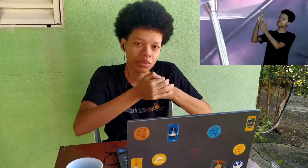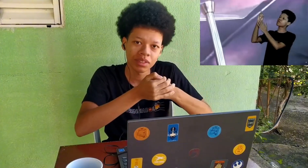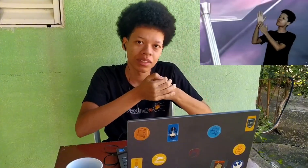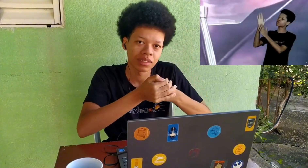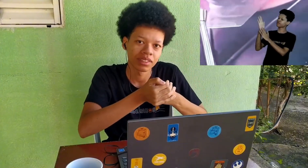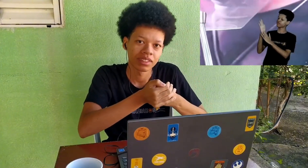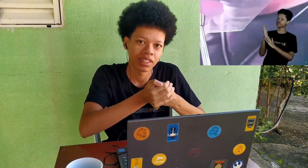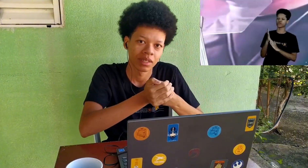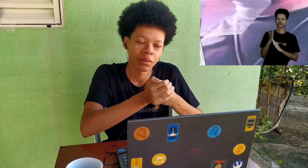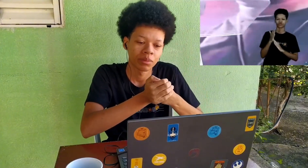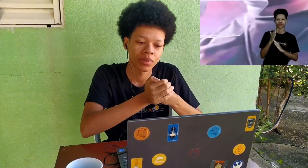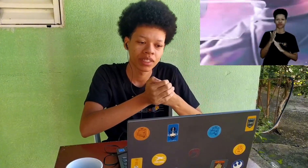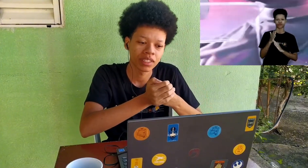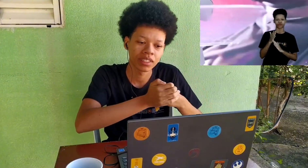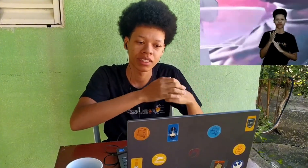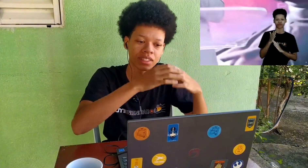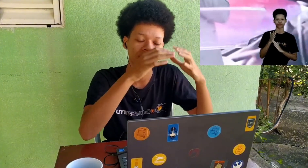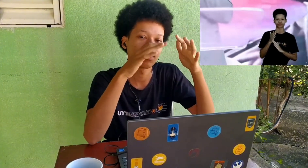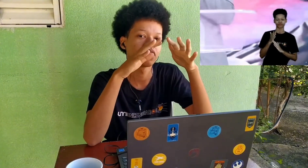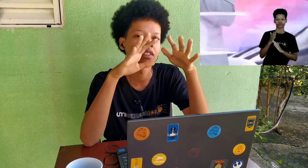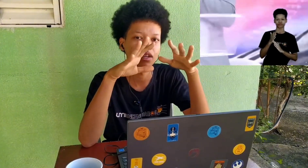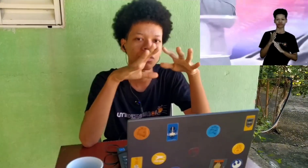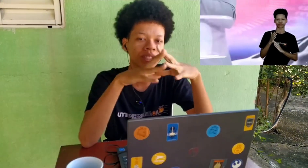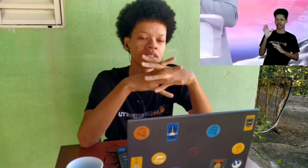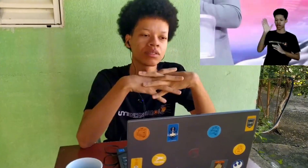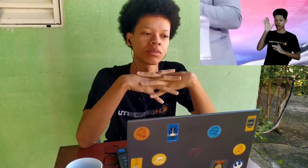escondeu. Porque ainda até hoje ainda não...